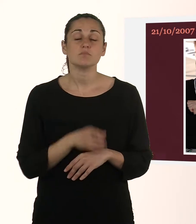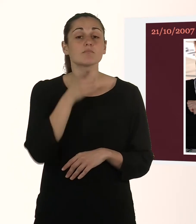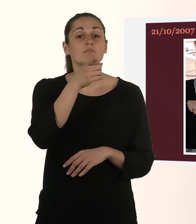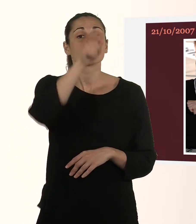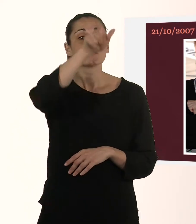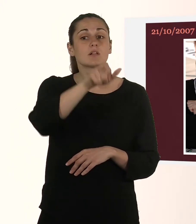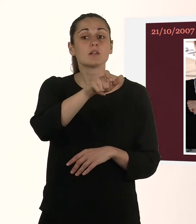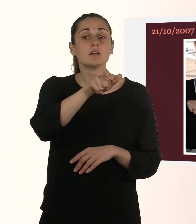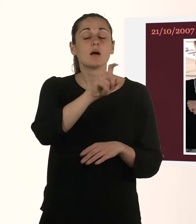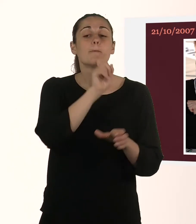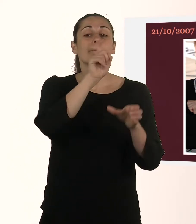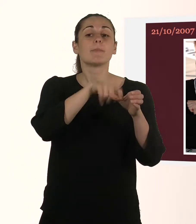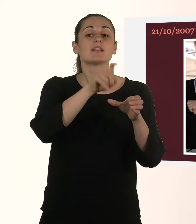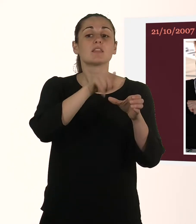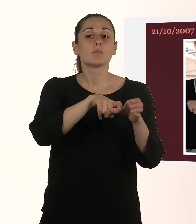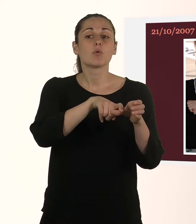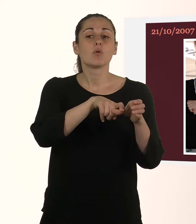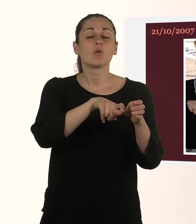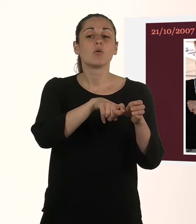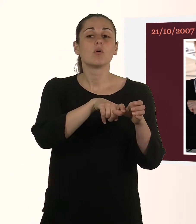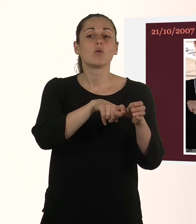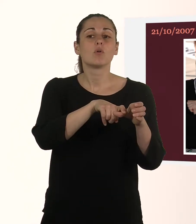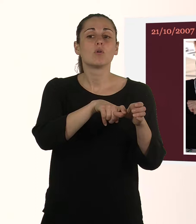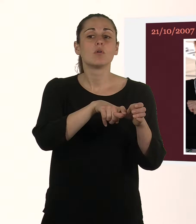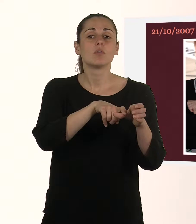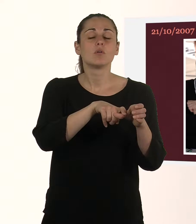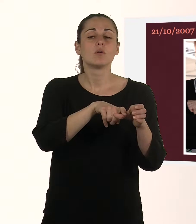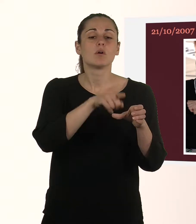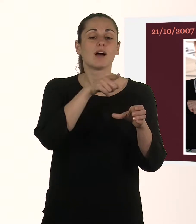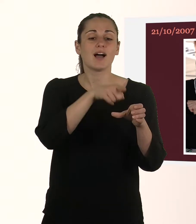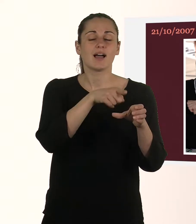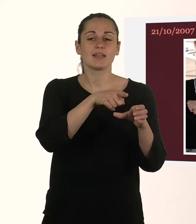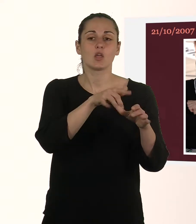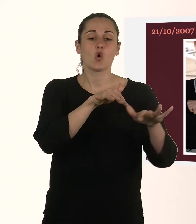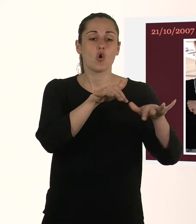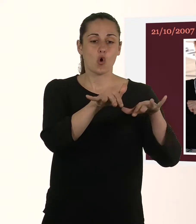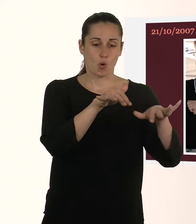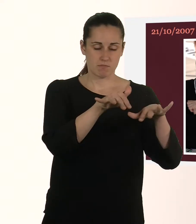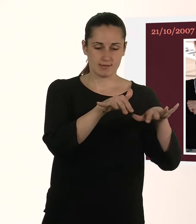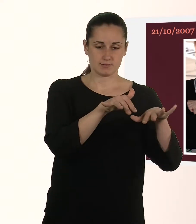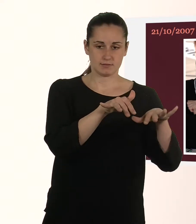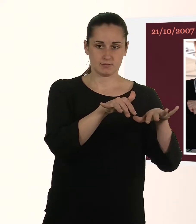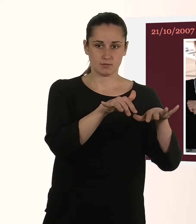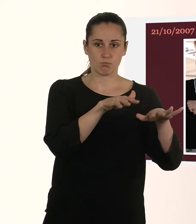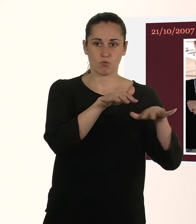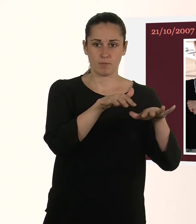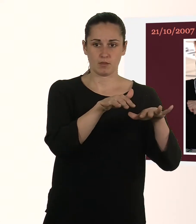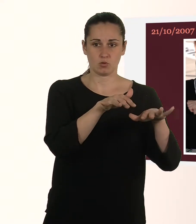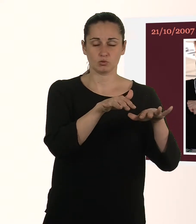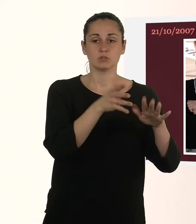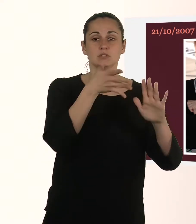participando en una acción de hombres contra las violencias